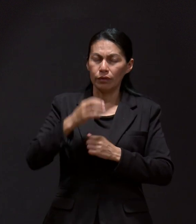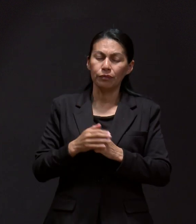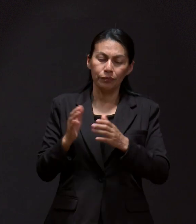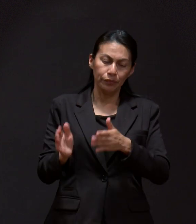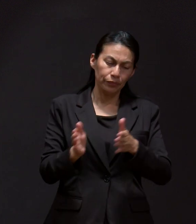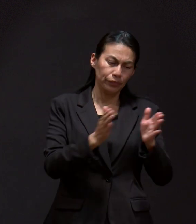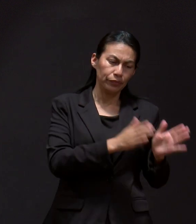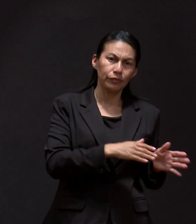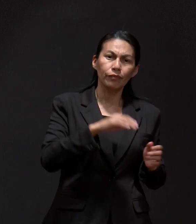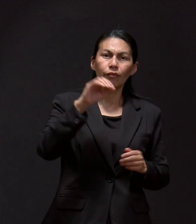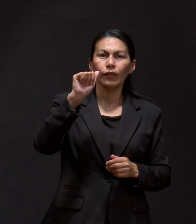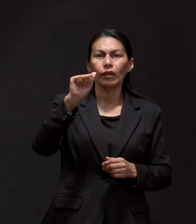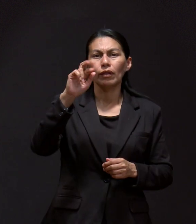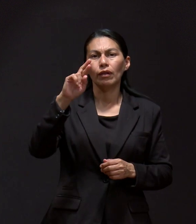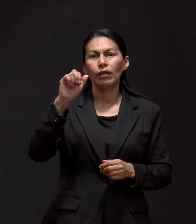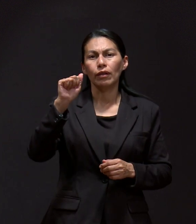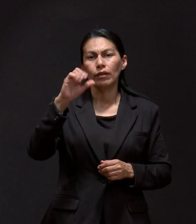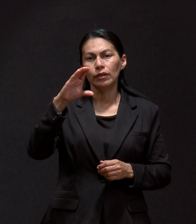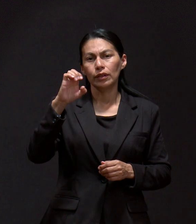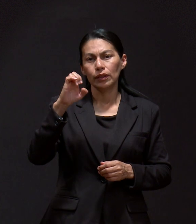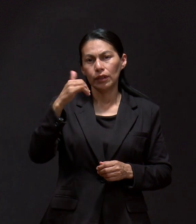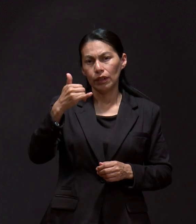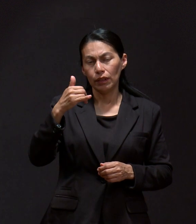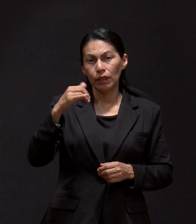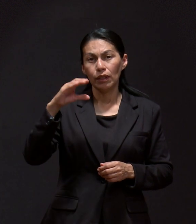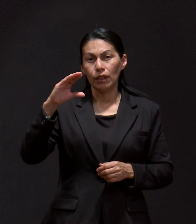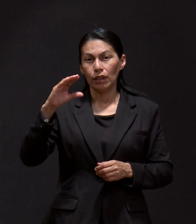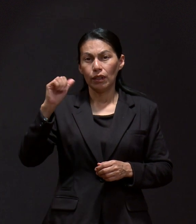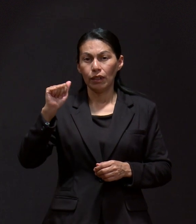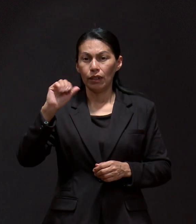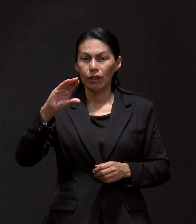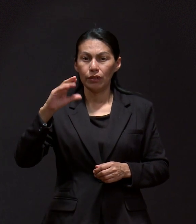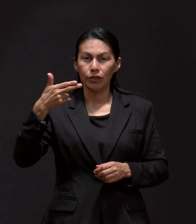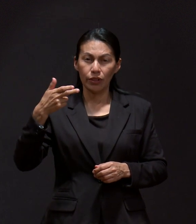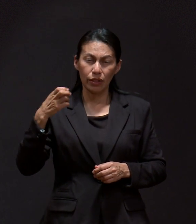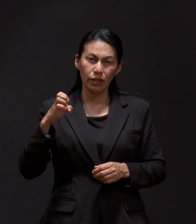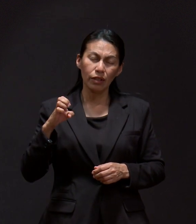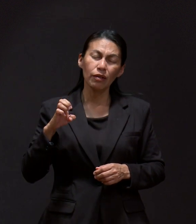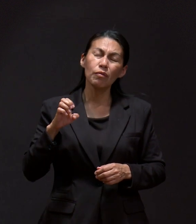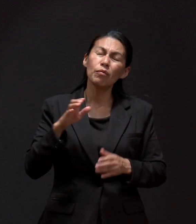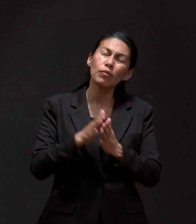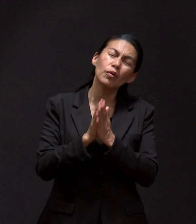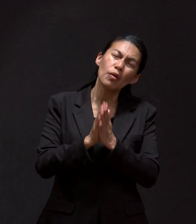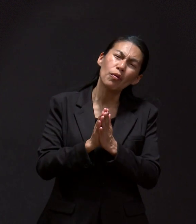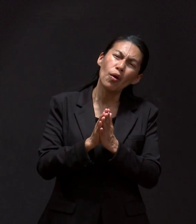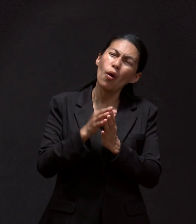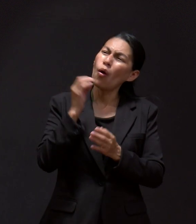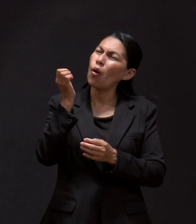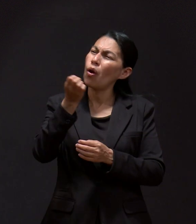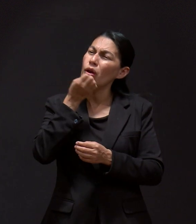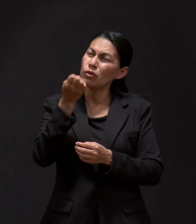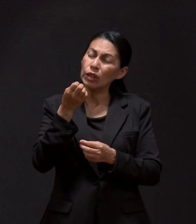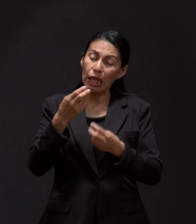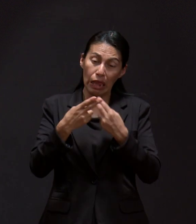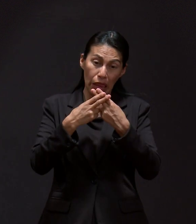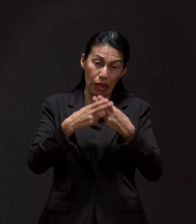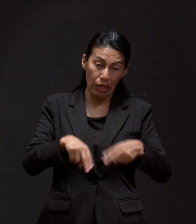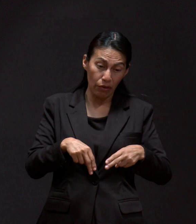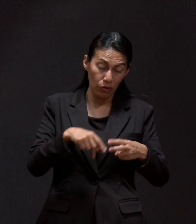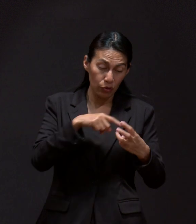araceli caché caché le ruego que oración por mis nietos para que dios